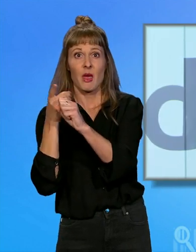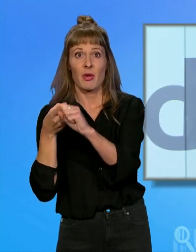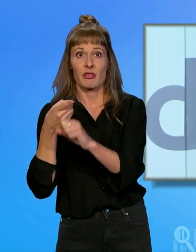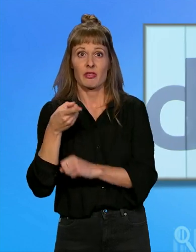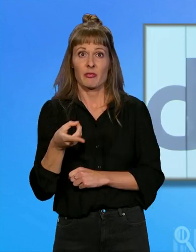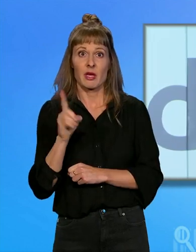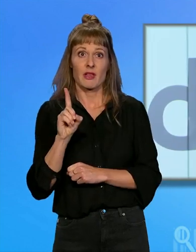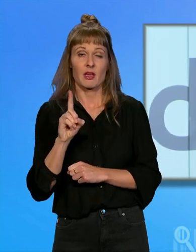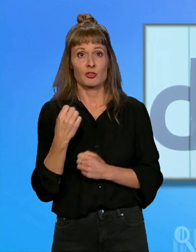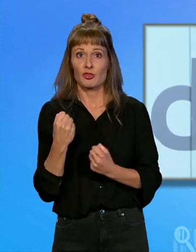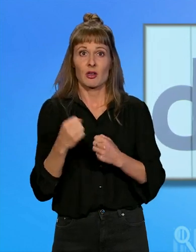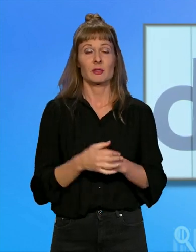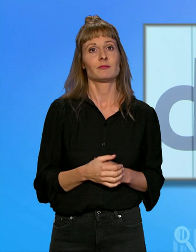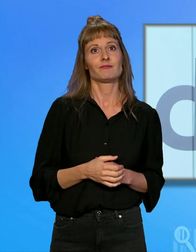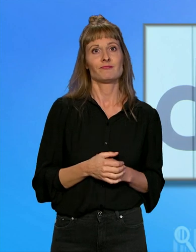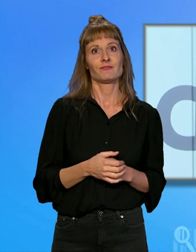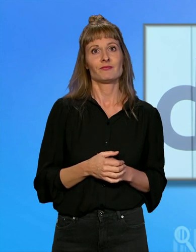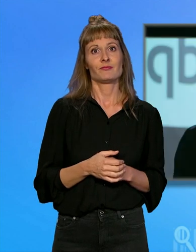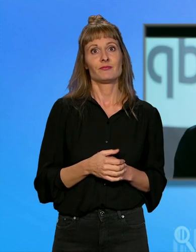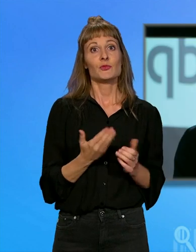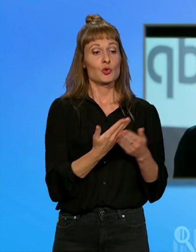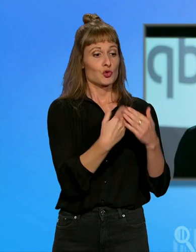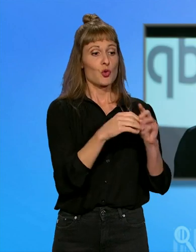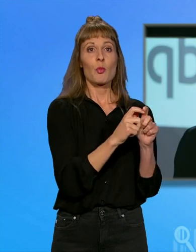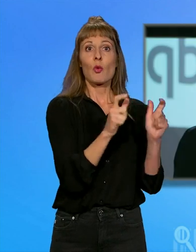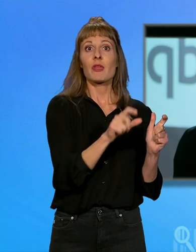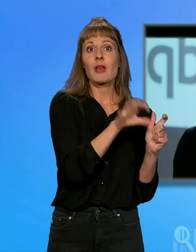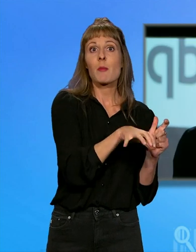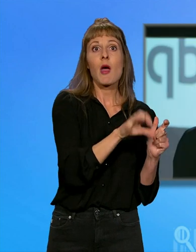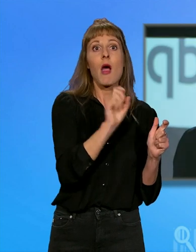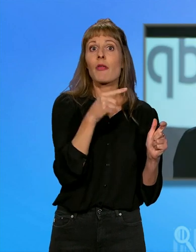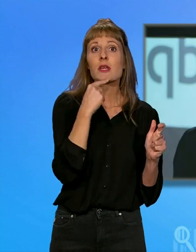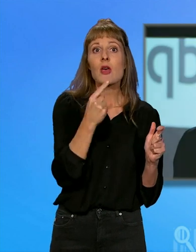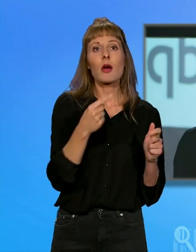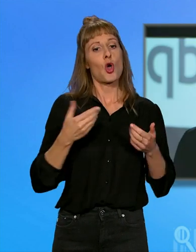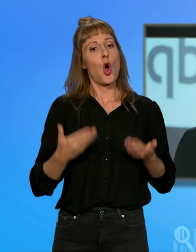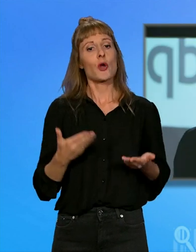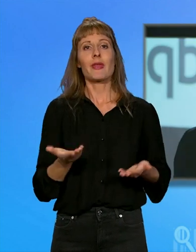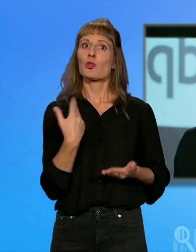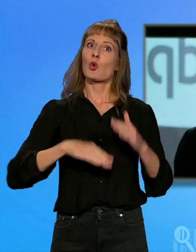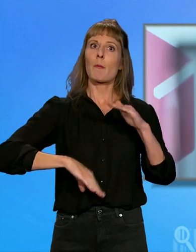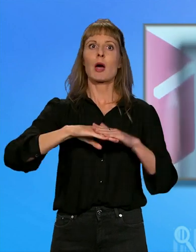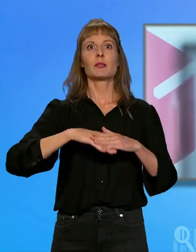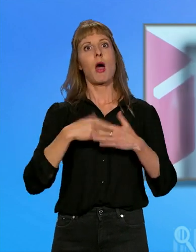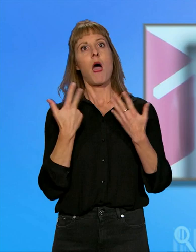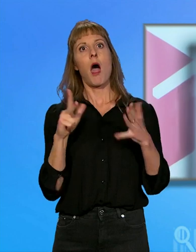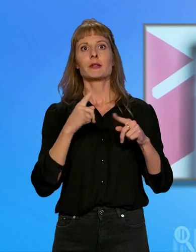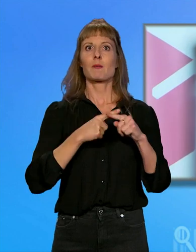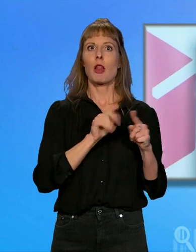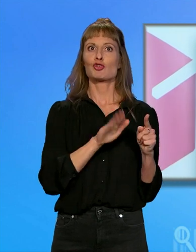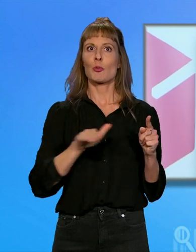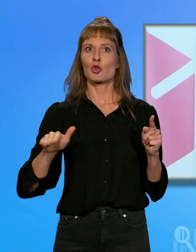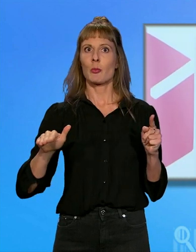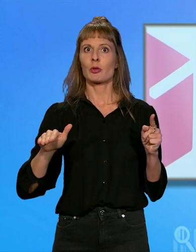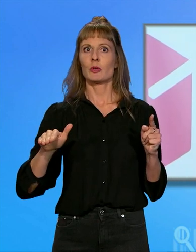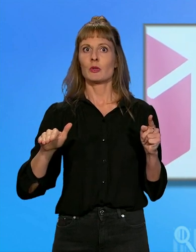keinen Subunternehmer, der sagen kann, heute übernehme ich nur 80 Stops, der Rest ist mir egal. Dann gibt es Stress, also interne Gespräche. Und das